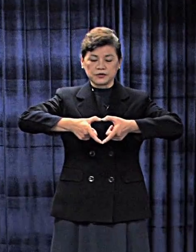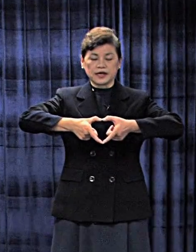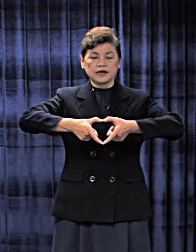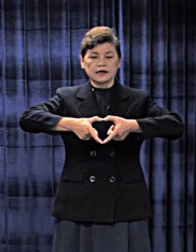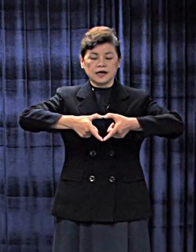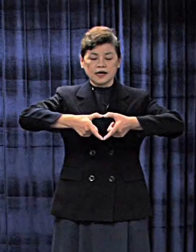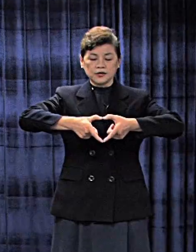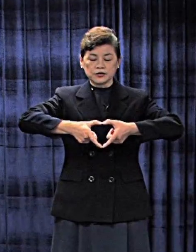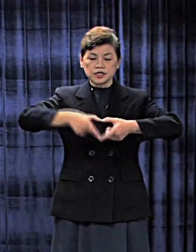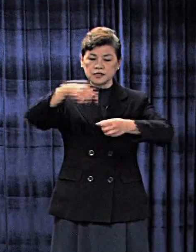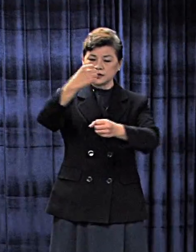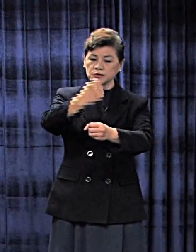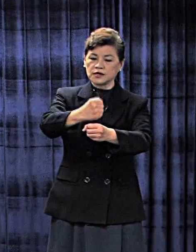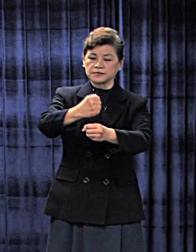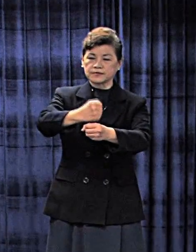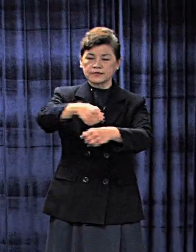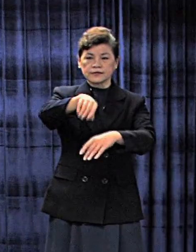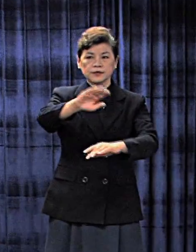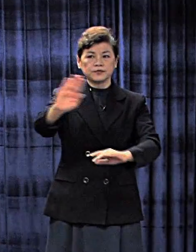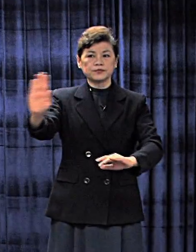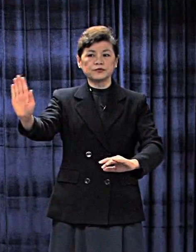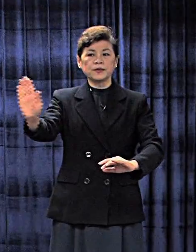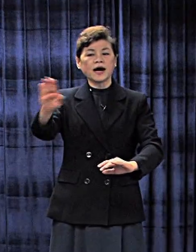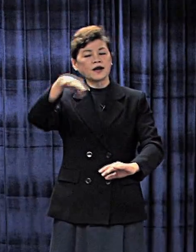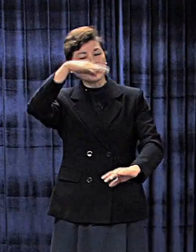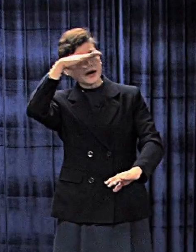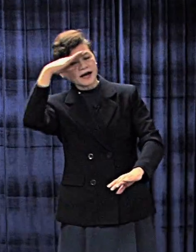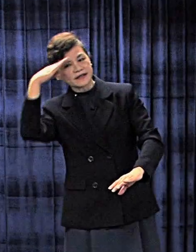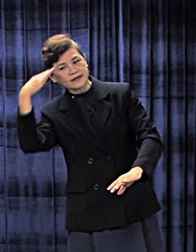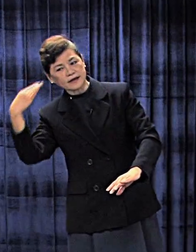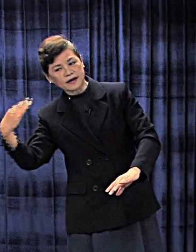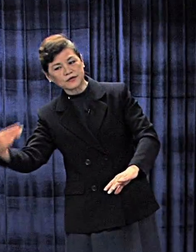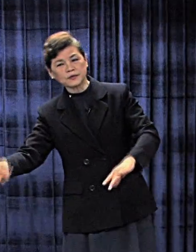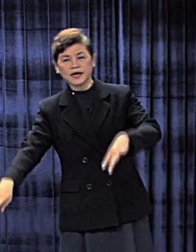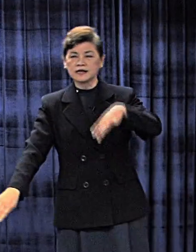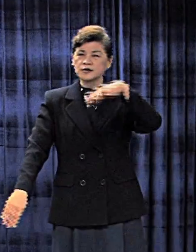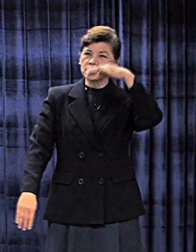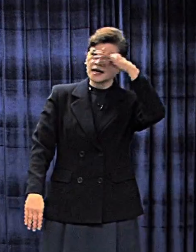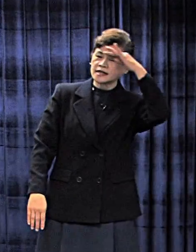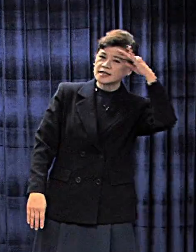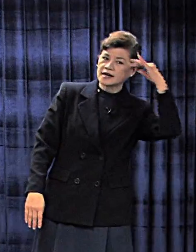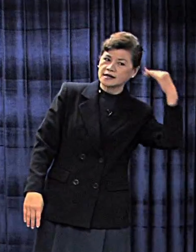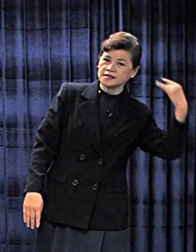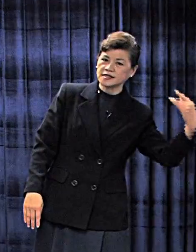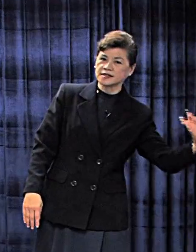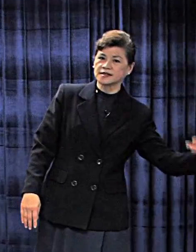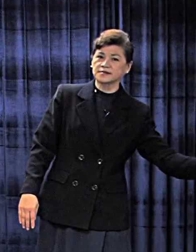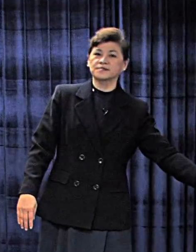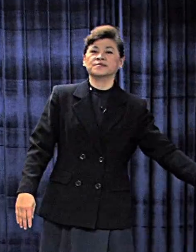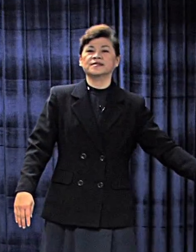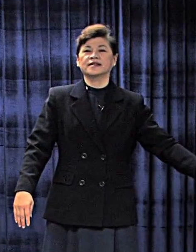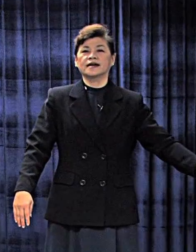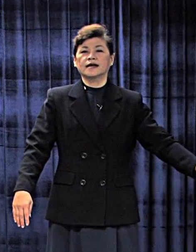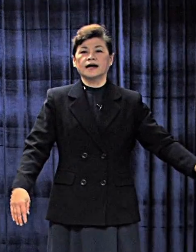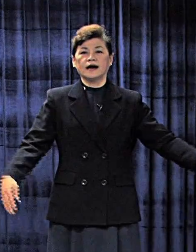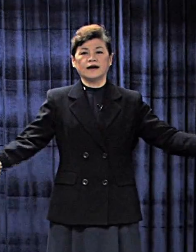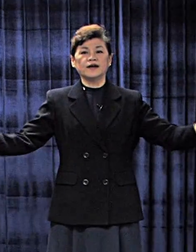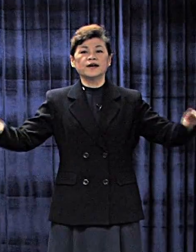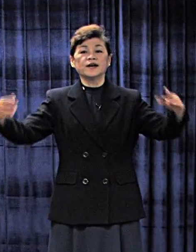软哈。用心做。不怕流汗，来，我们把额头的汗擦干净。好，